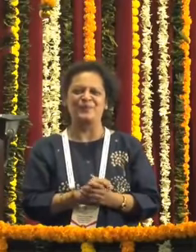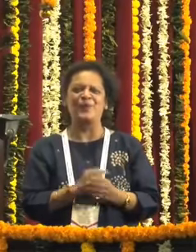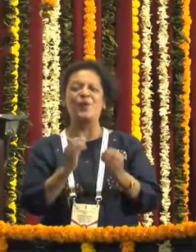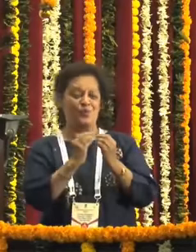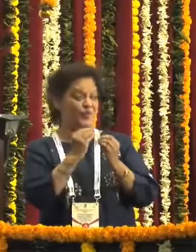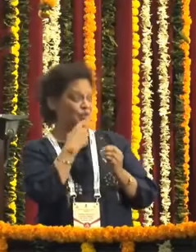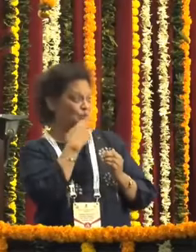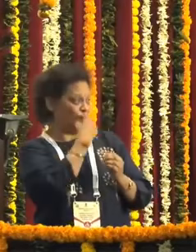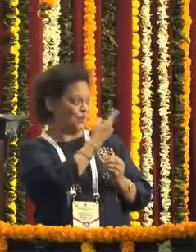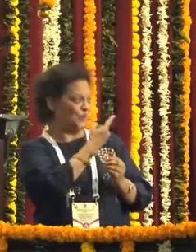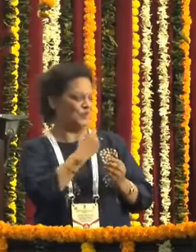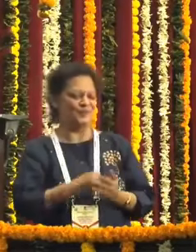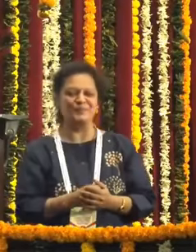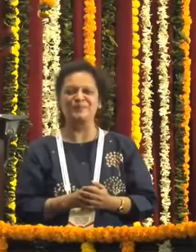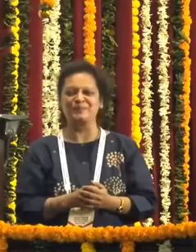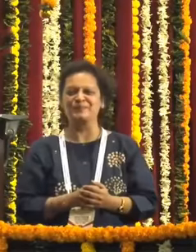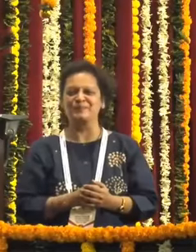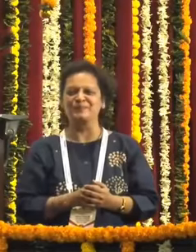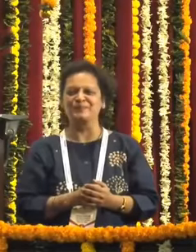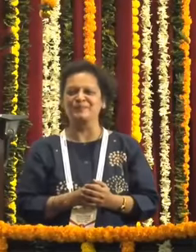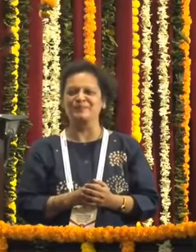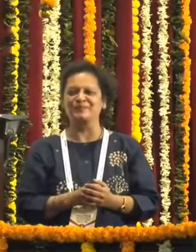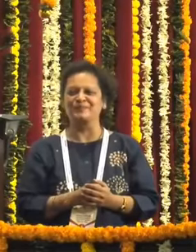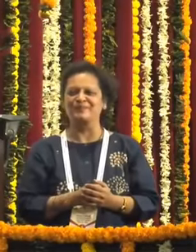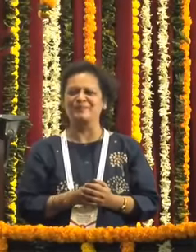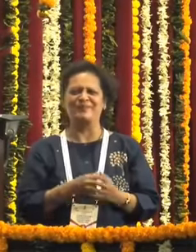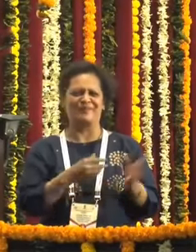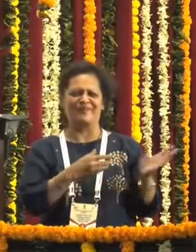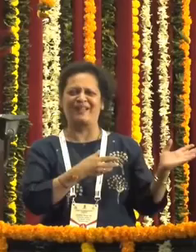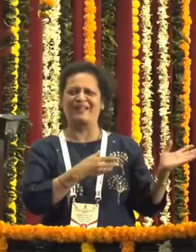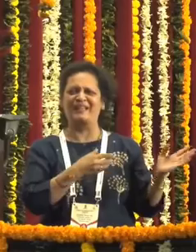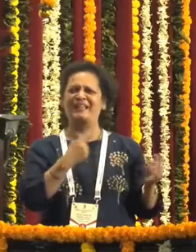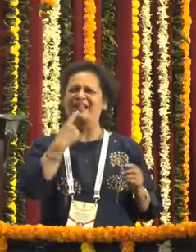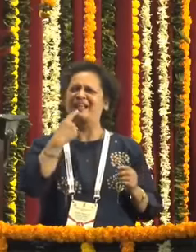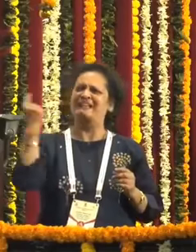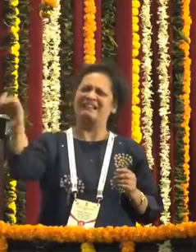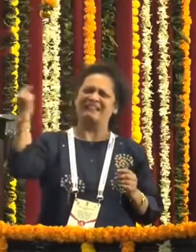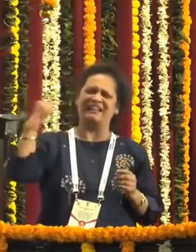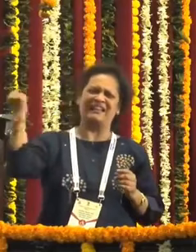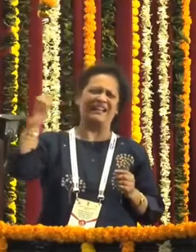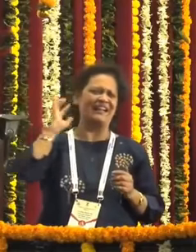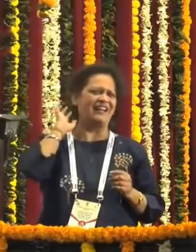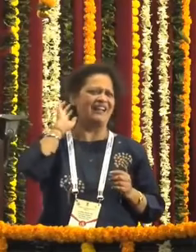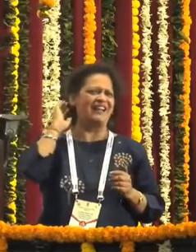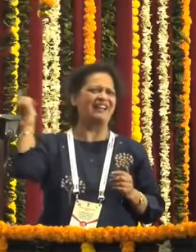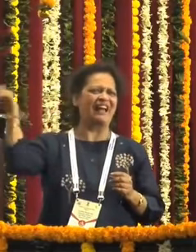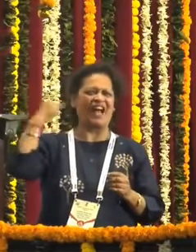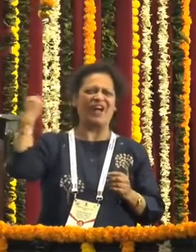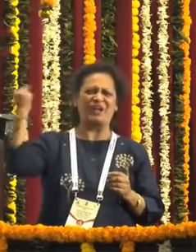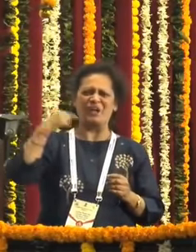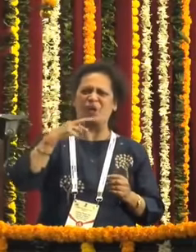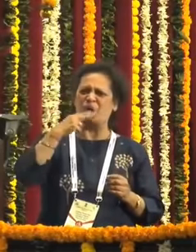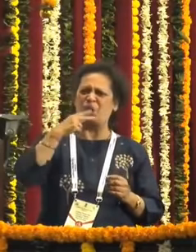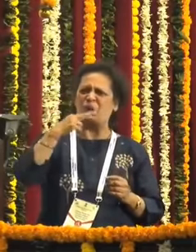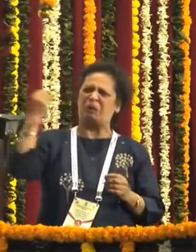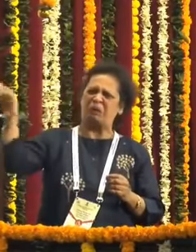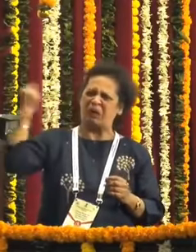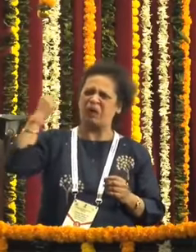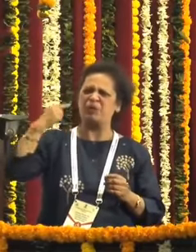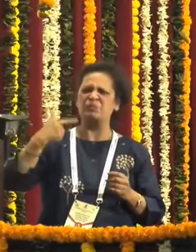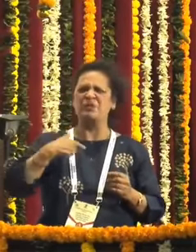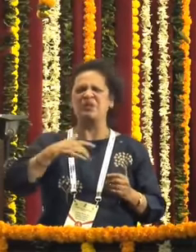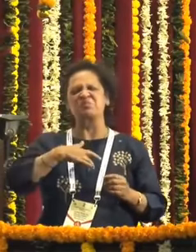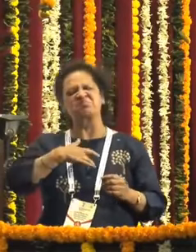भाऊ सारख्या माणसावर, आमच्या सारख्या कार्यकर्त्यांवर जे अशा प्रकारचे खोटे नाटे आरोप होतात